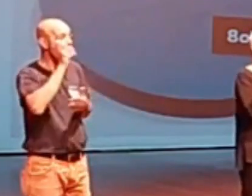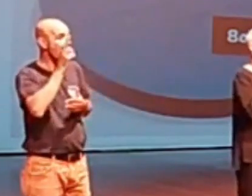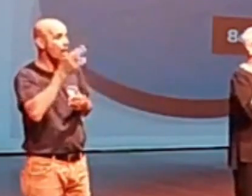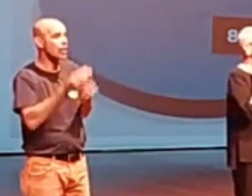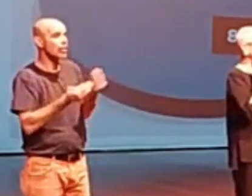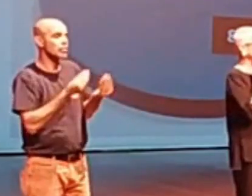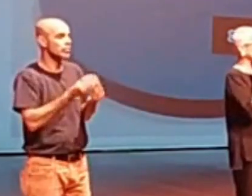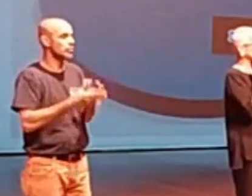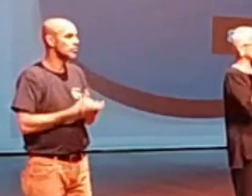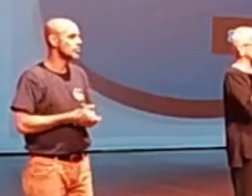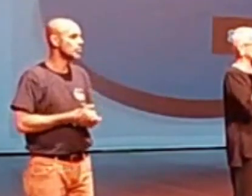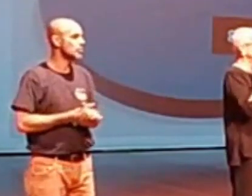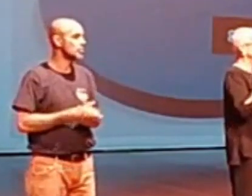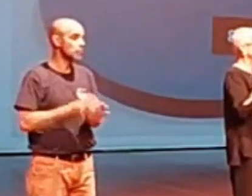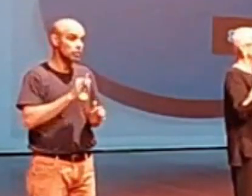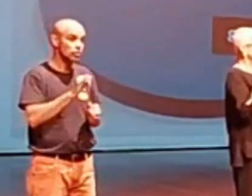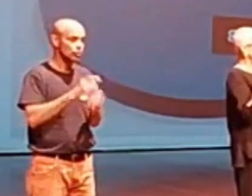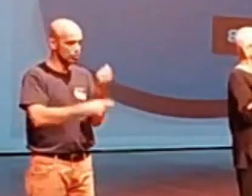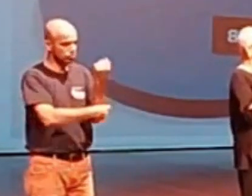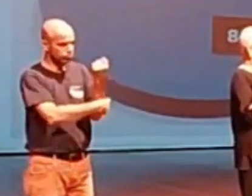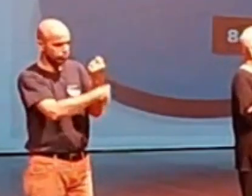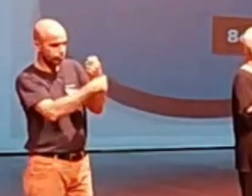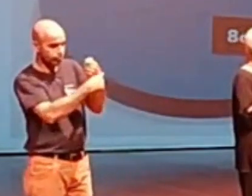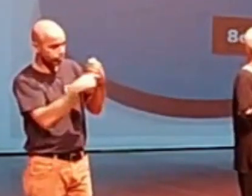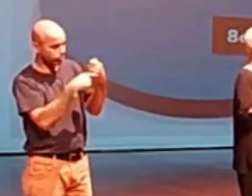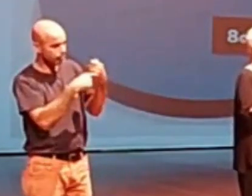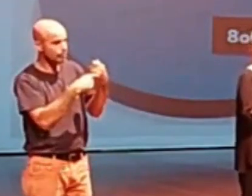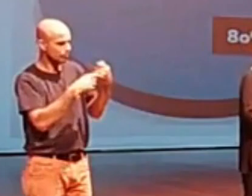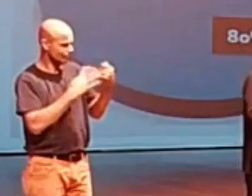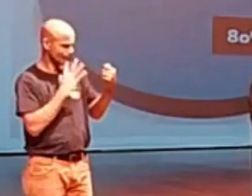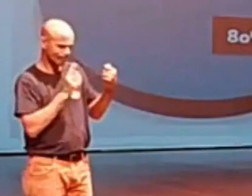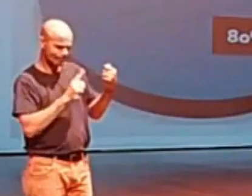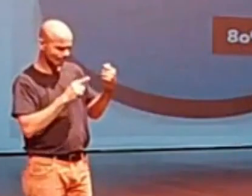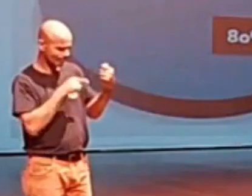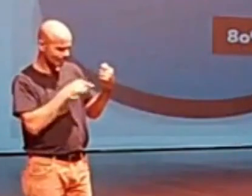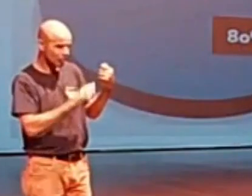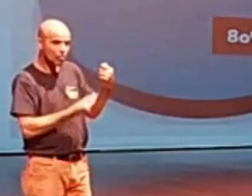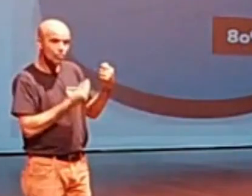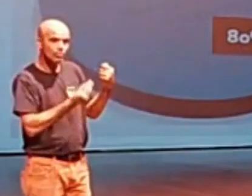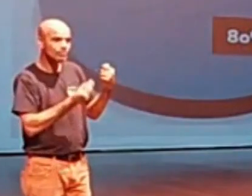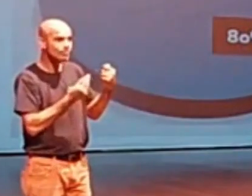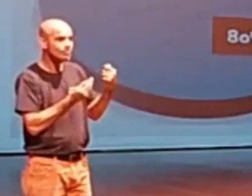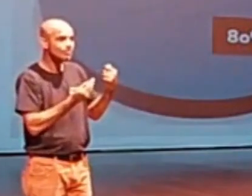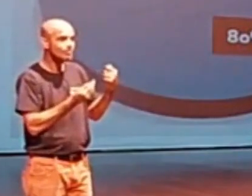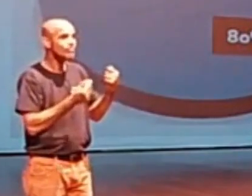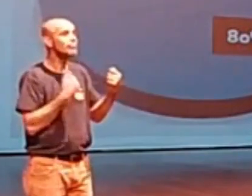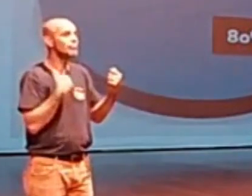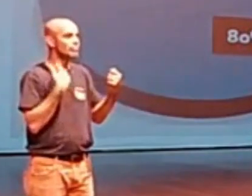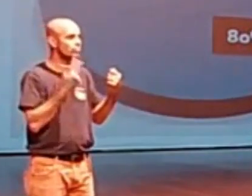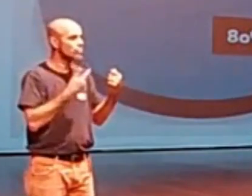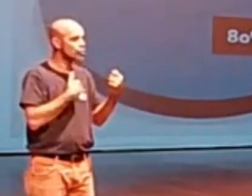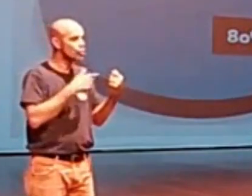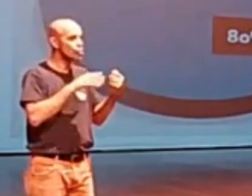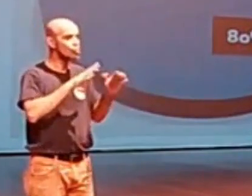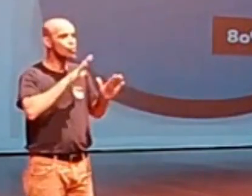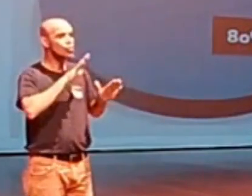a gente lida com uma condição cuja causa a gente não conhece, nós devemos ser